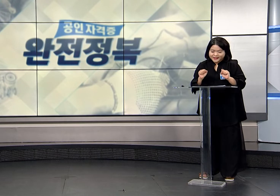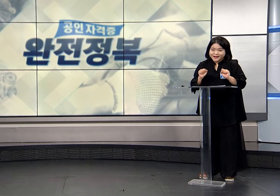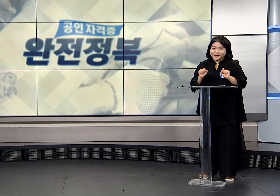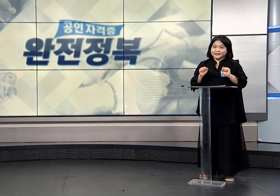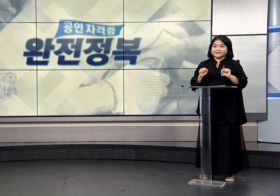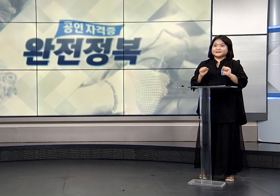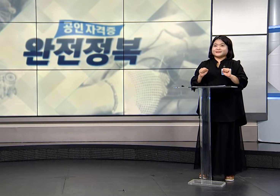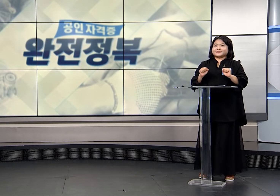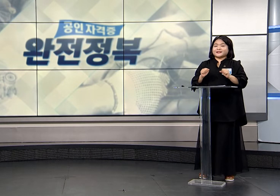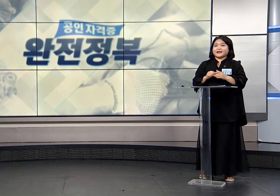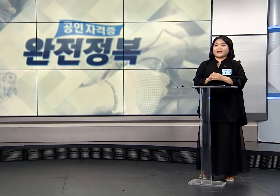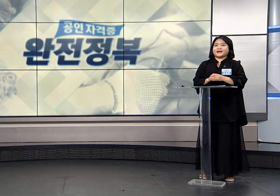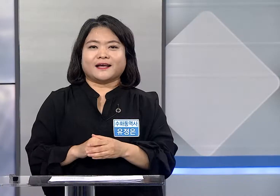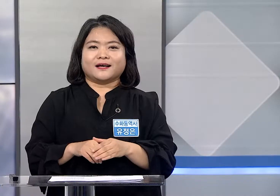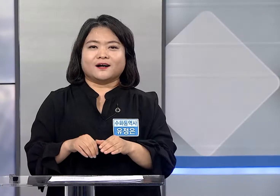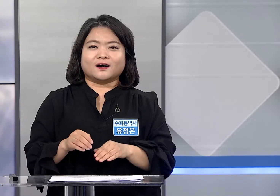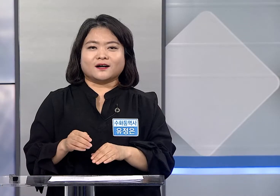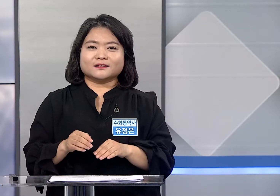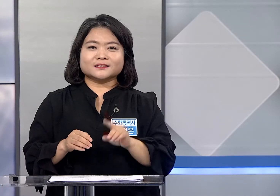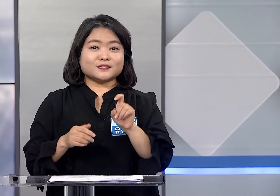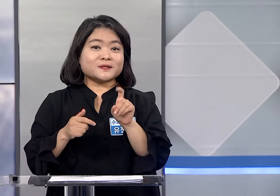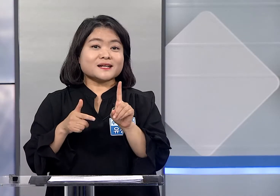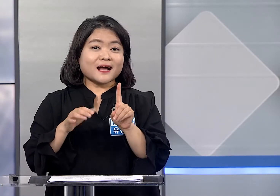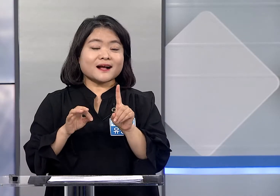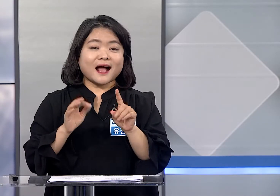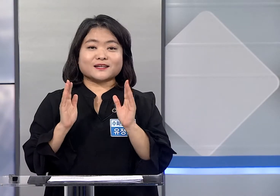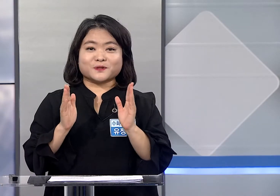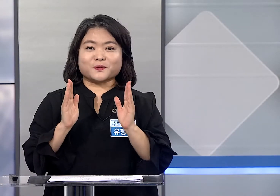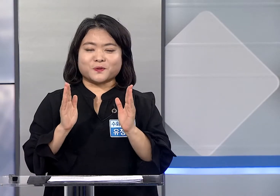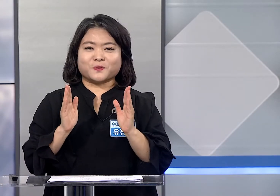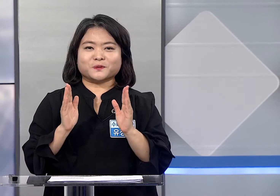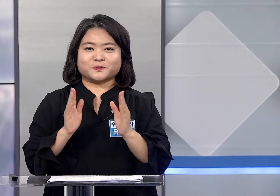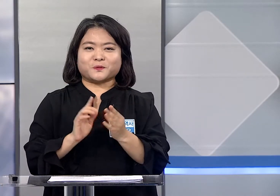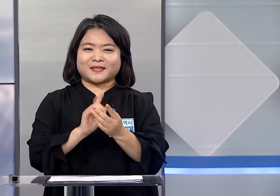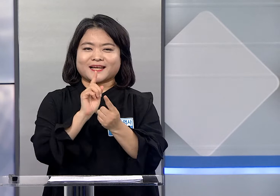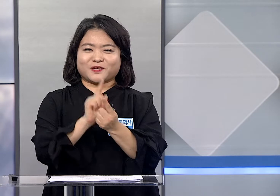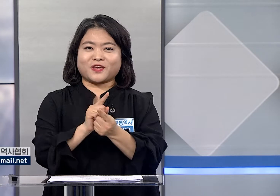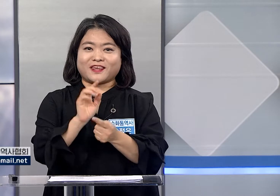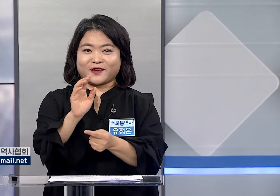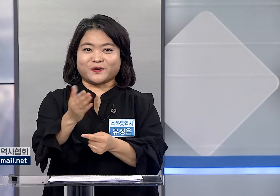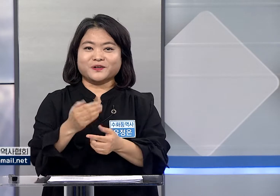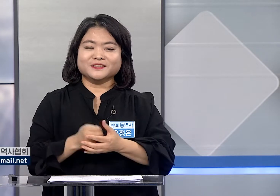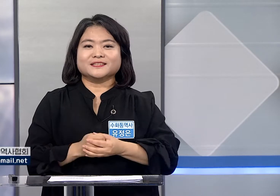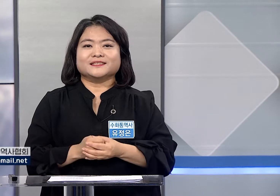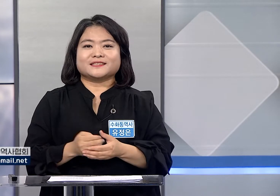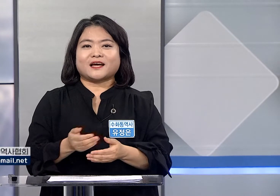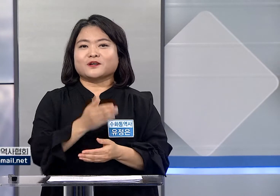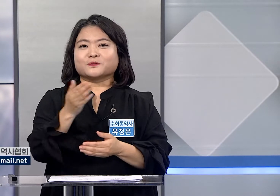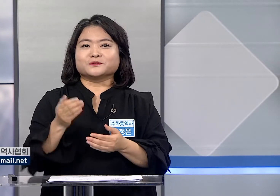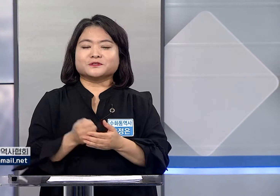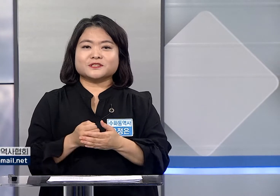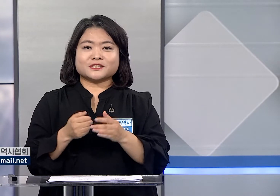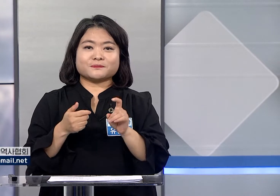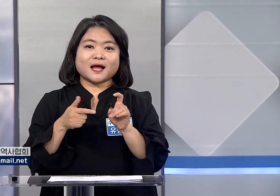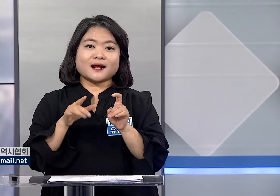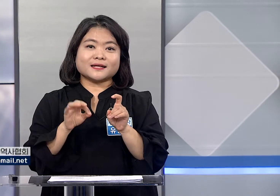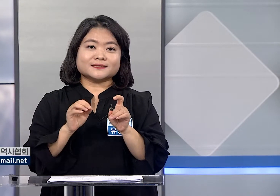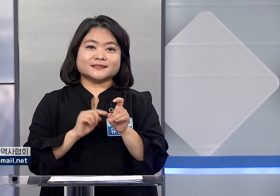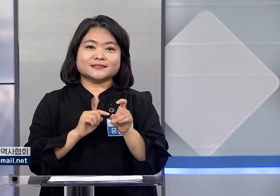안녕하십니까? 네, 11강 강의로 또 만나게 되네요. 자, 여러분, 10강까지는